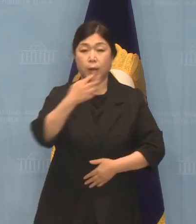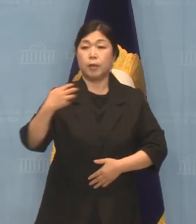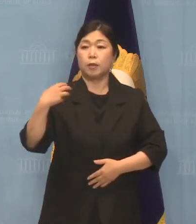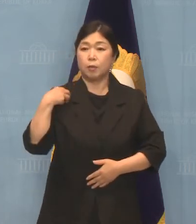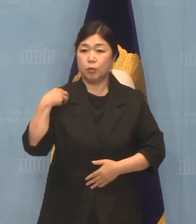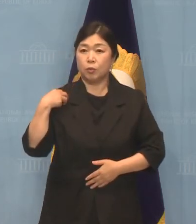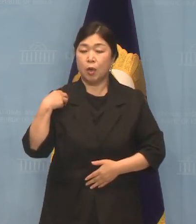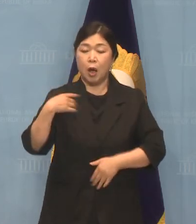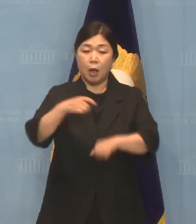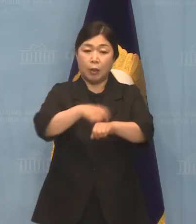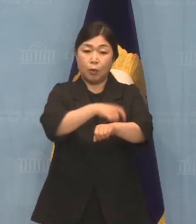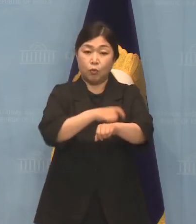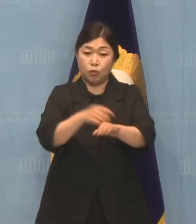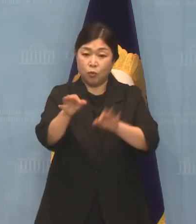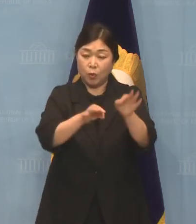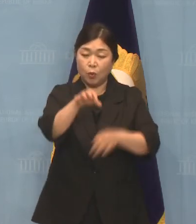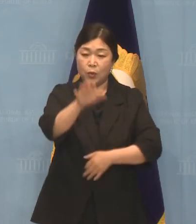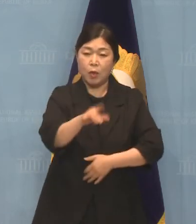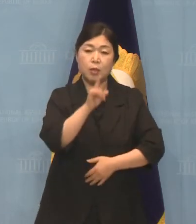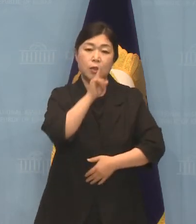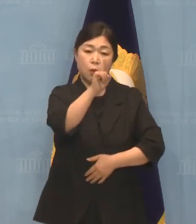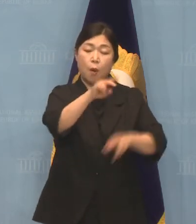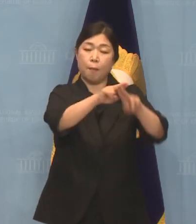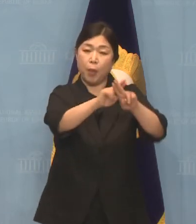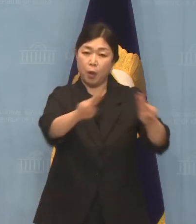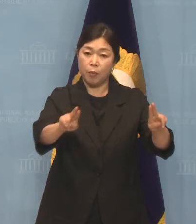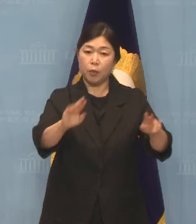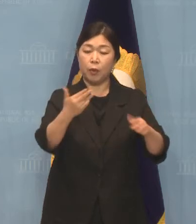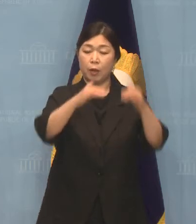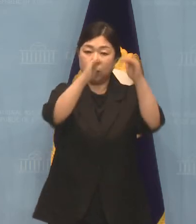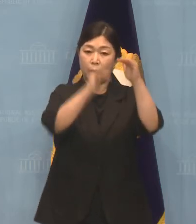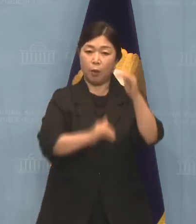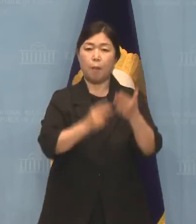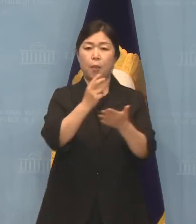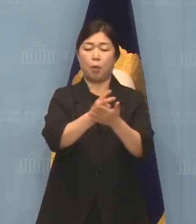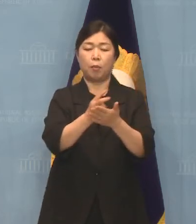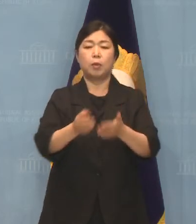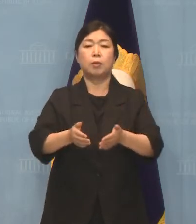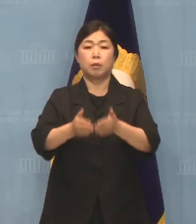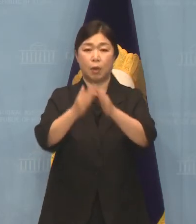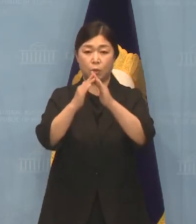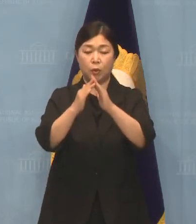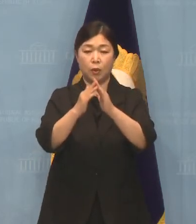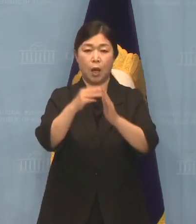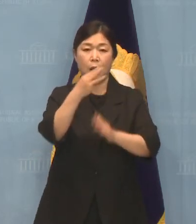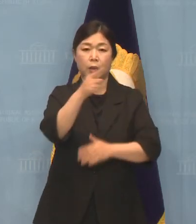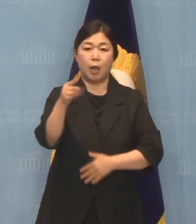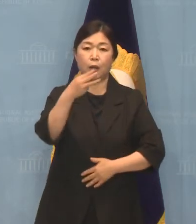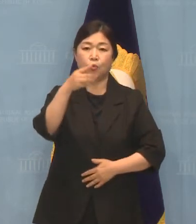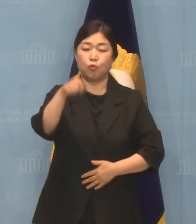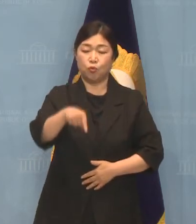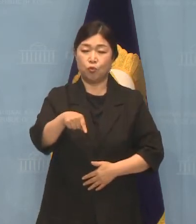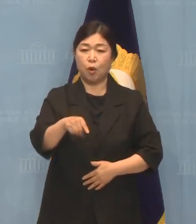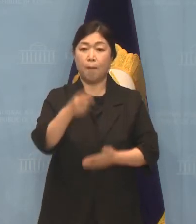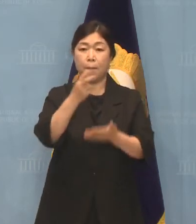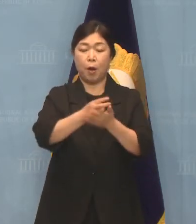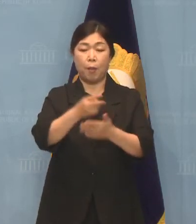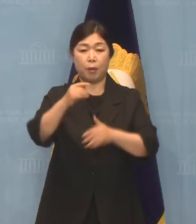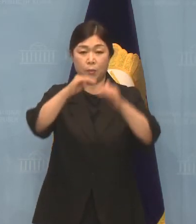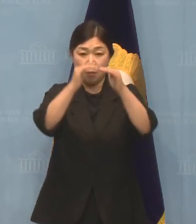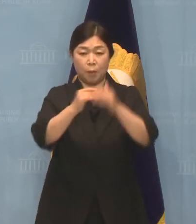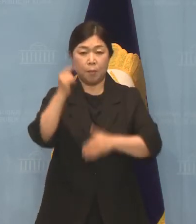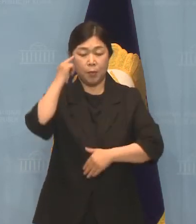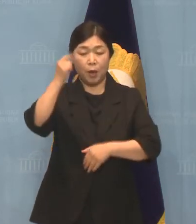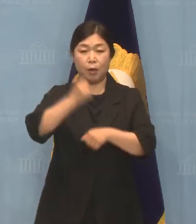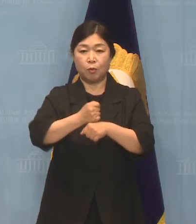의무, 타투업소의 신고와 폐업 등에 관한 사항 등을 법제화하는 타투업 법안이 발의되는 등 국민적